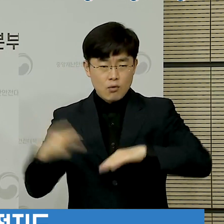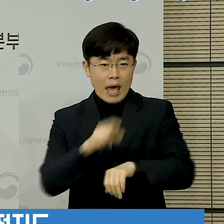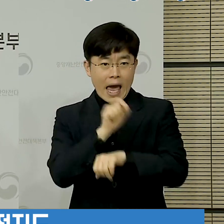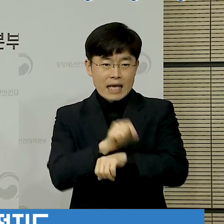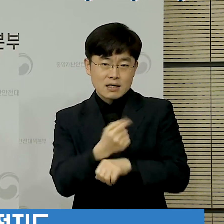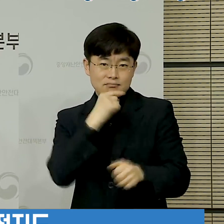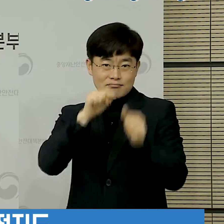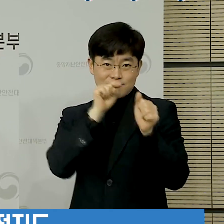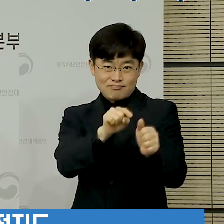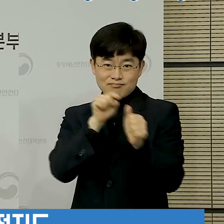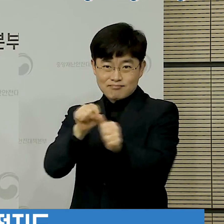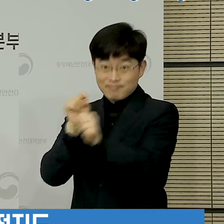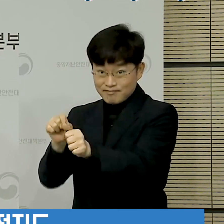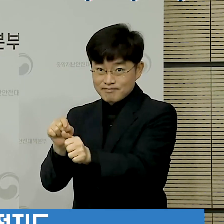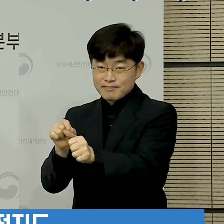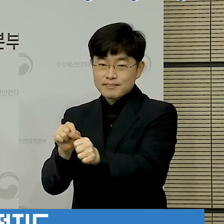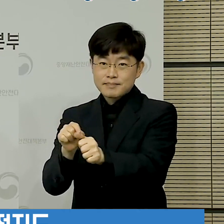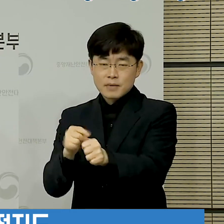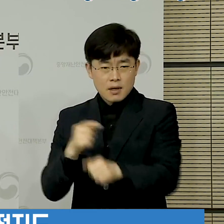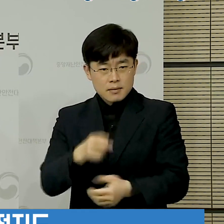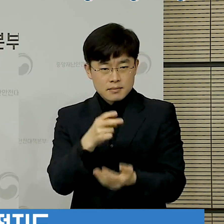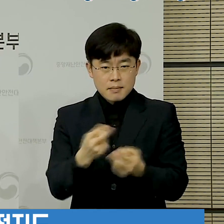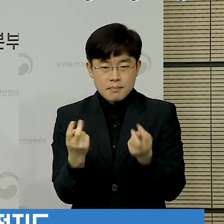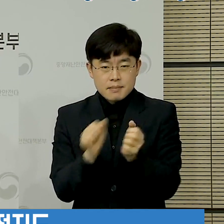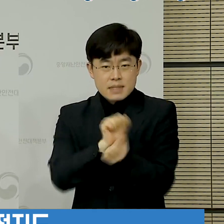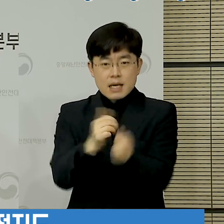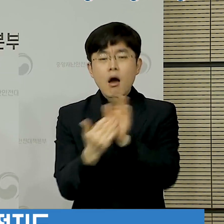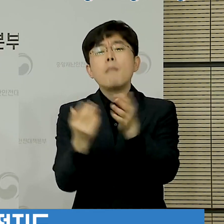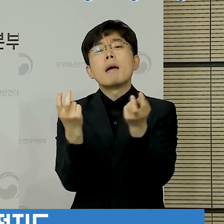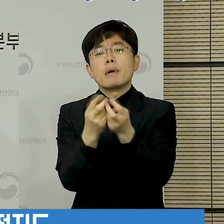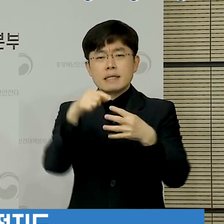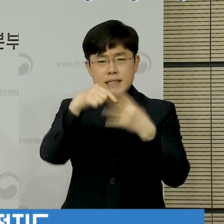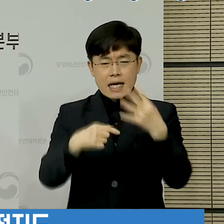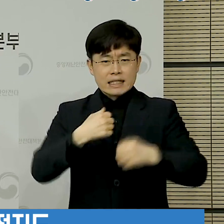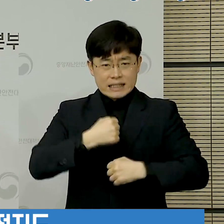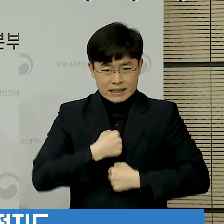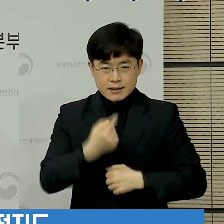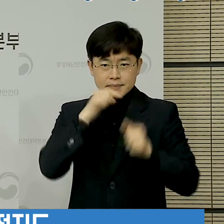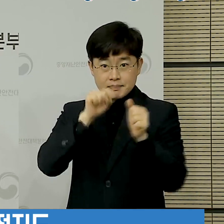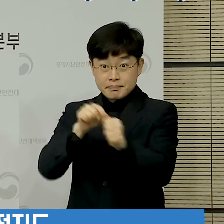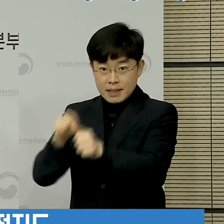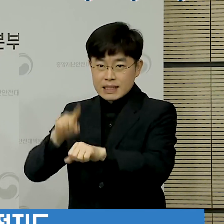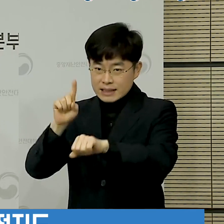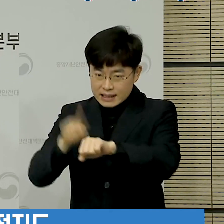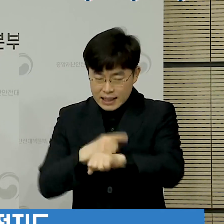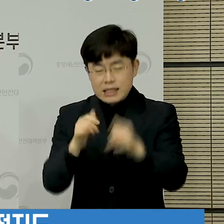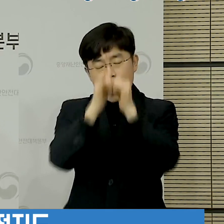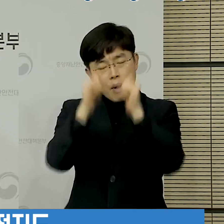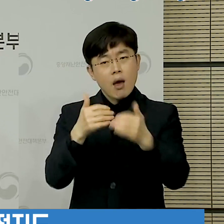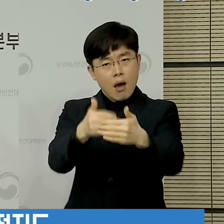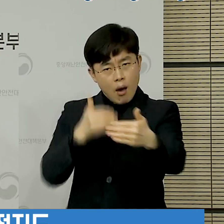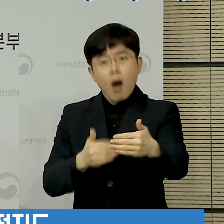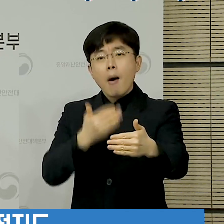등을 통해 지침 준수 등을 유도하여 사회적 거리두기의 효과를 높이도록